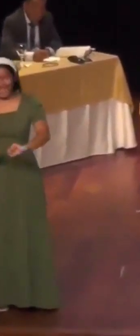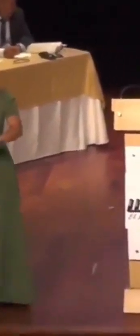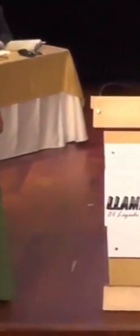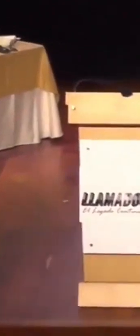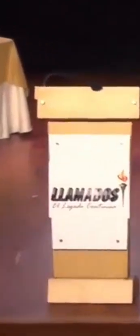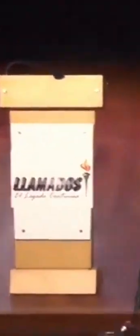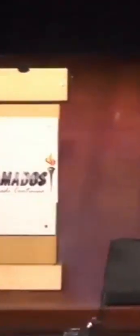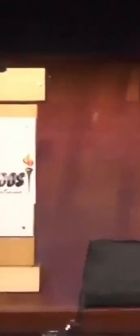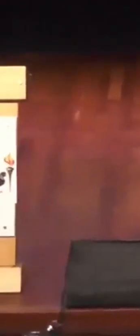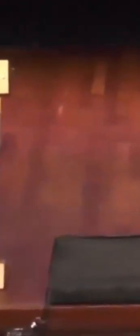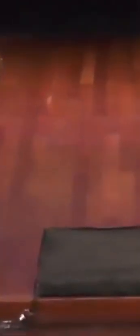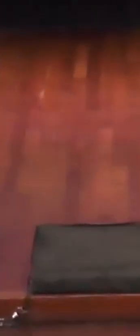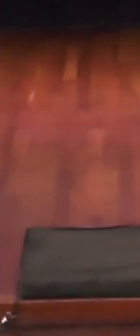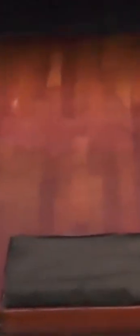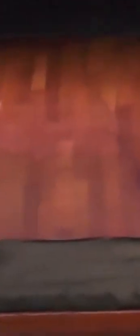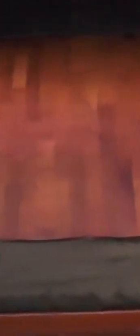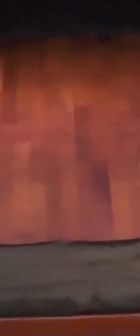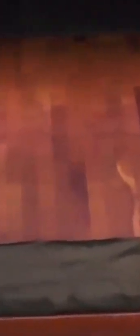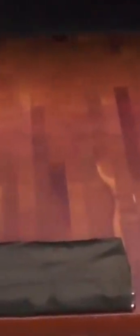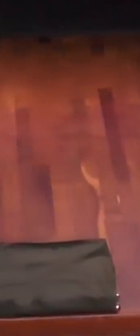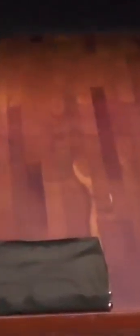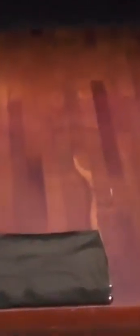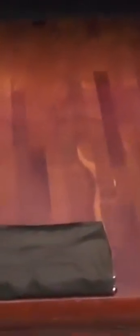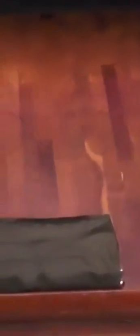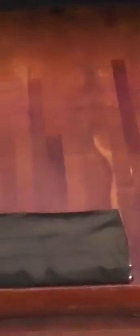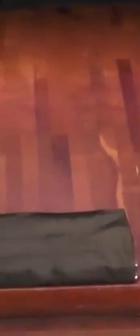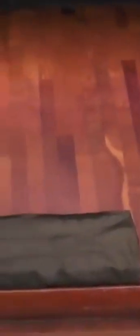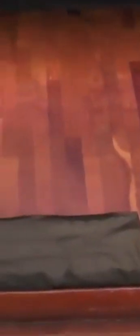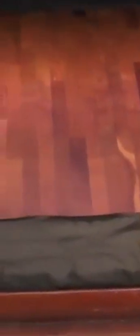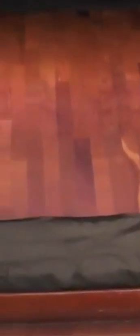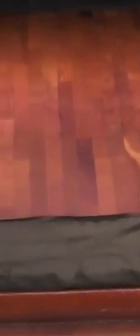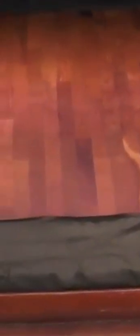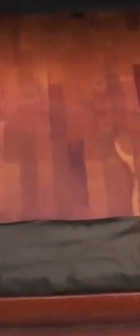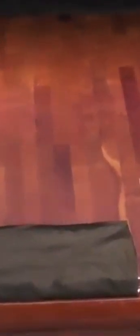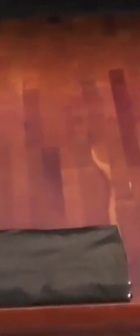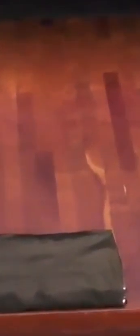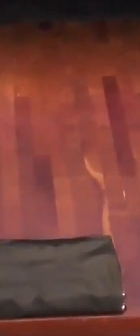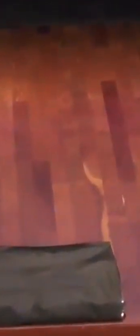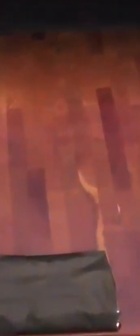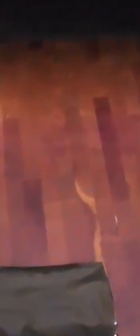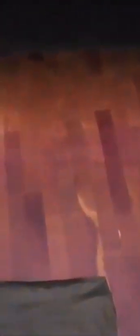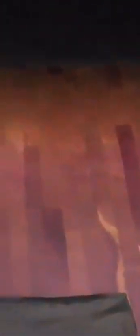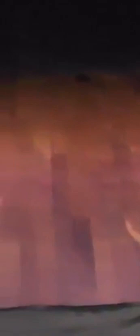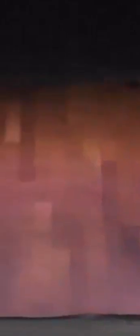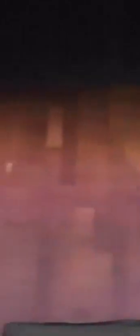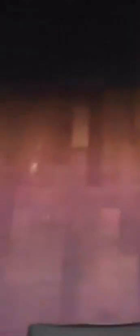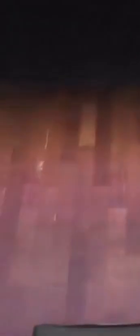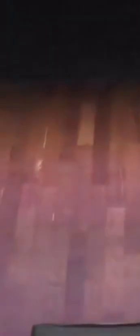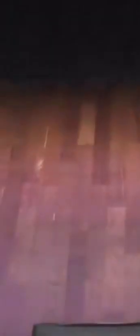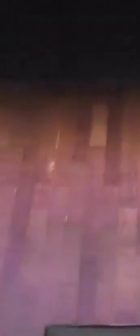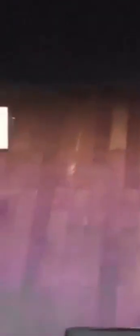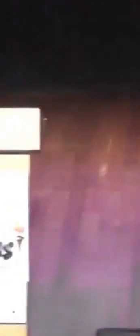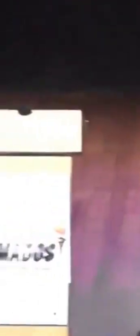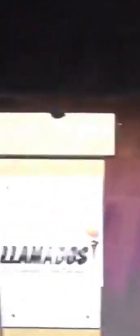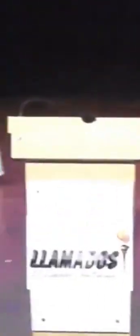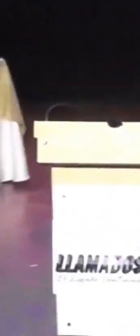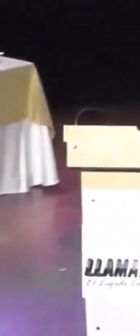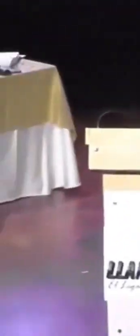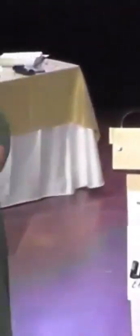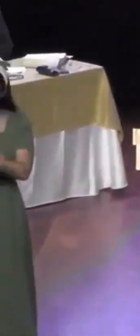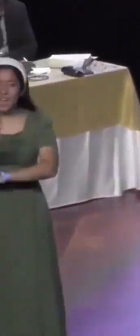para cosas grandes. Dios te llamó para levantarte en medio de unas circunstancias